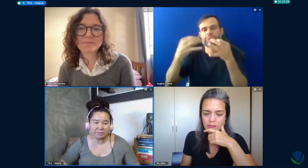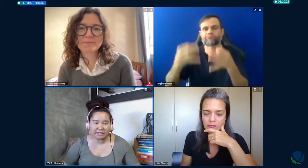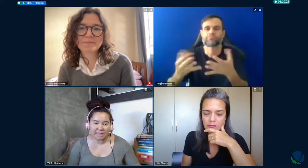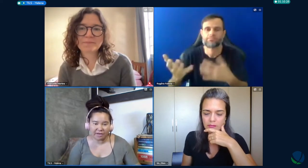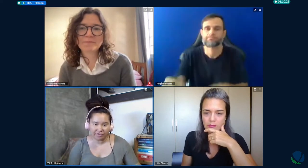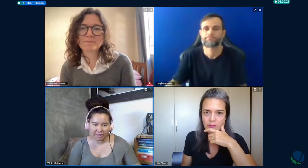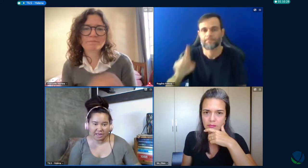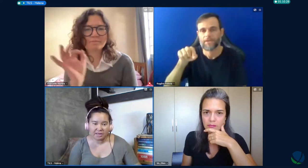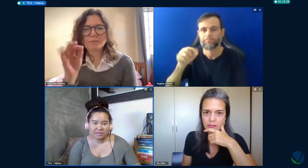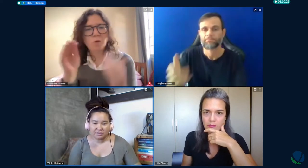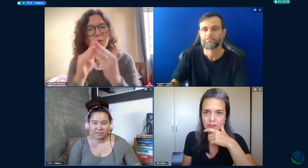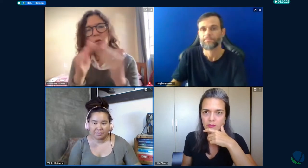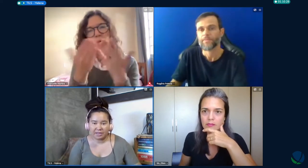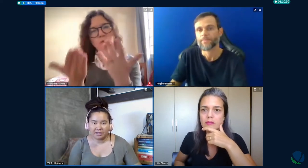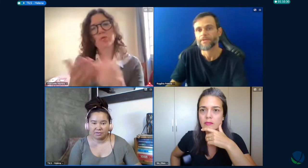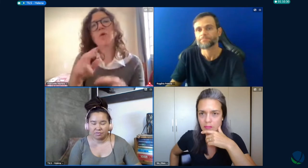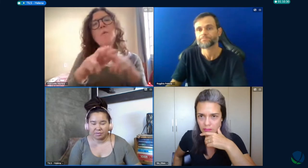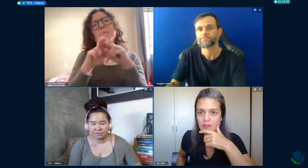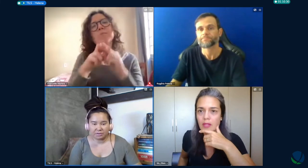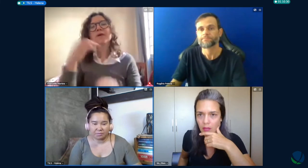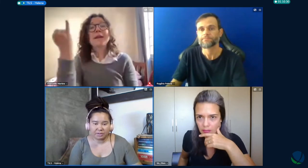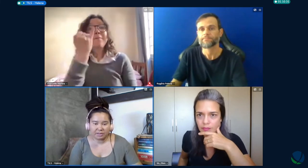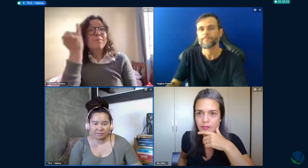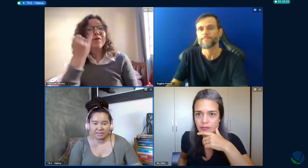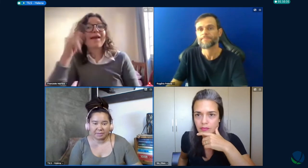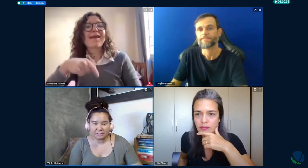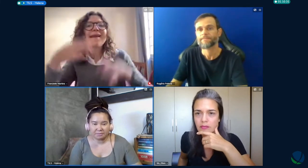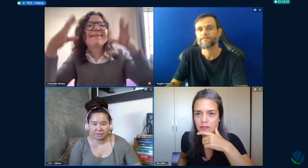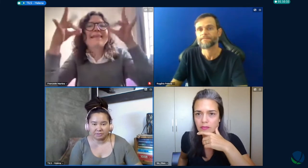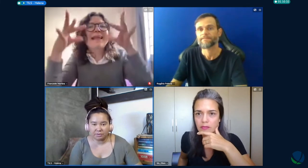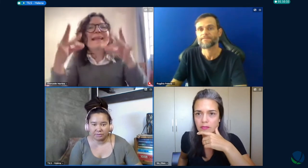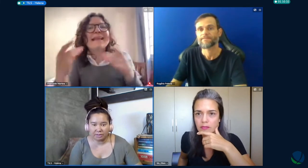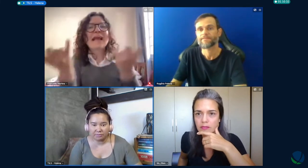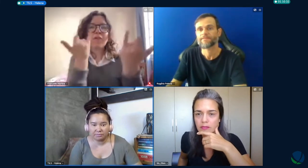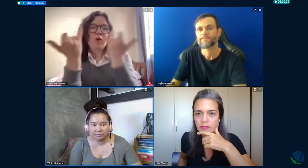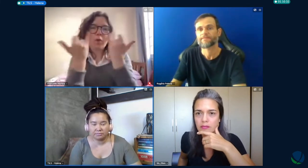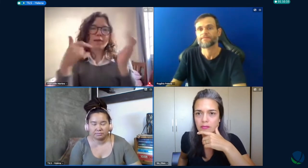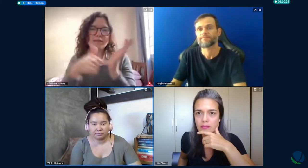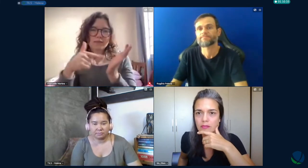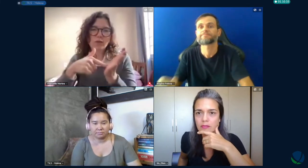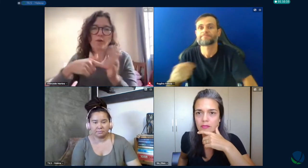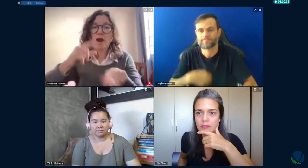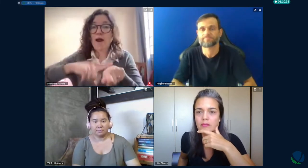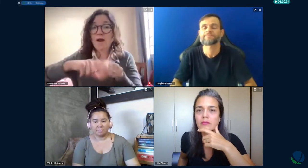relação à disponibilidade, né, também que de pessoas que poderiam estar participando ou não.